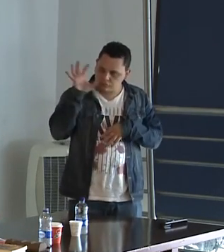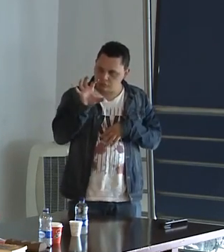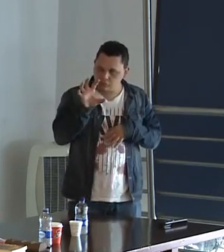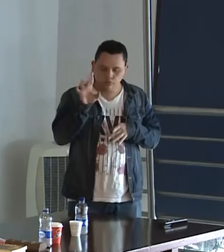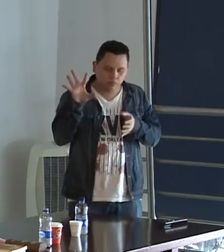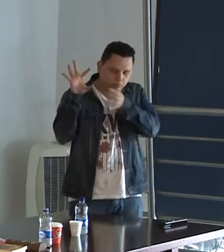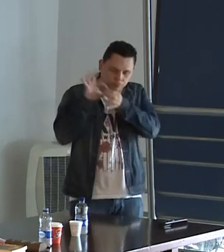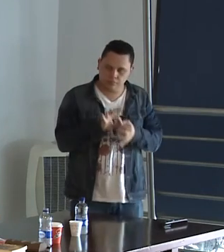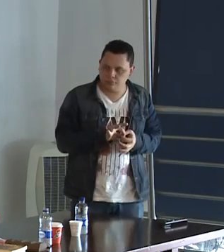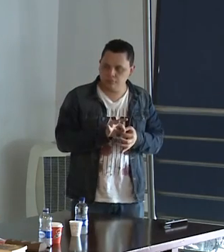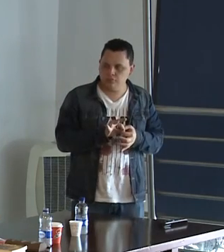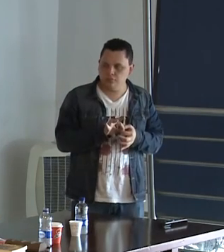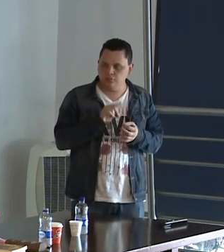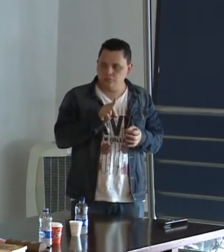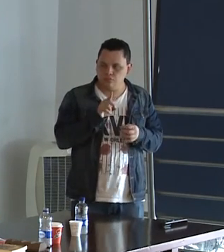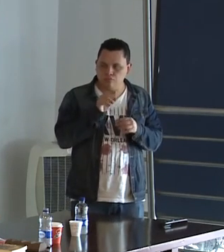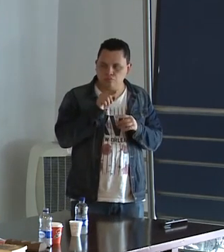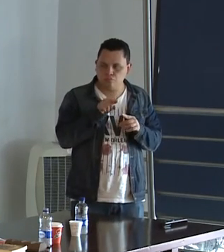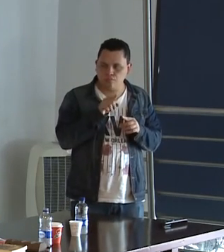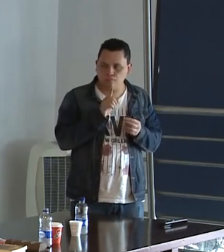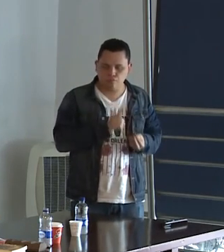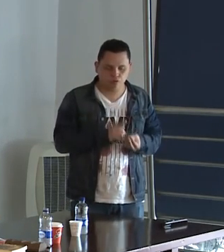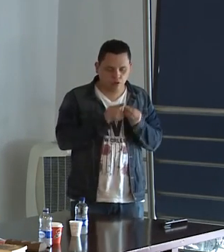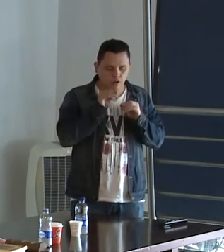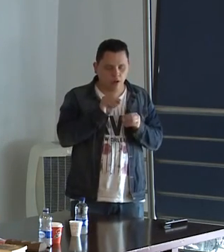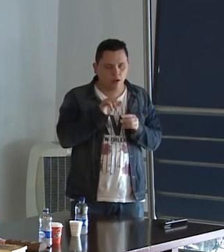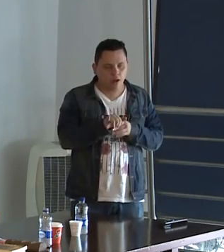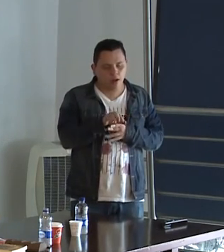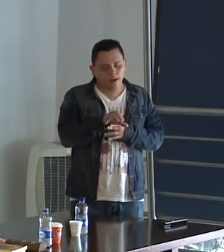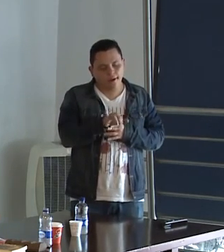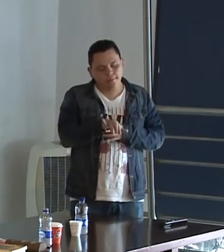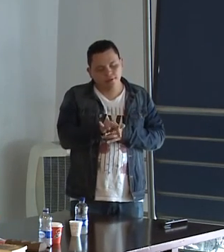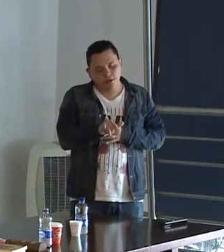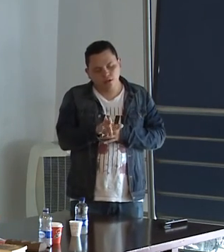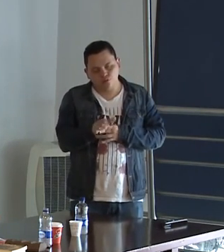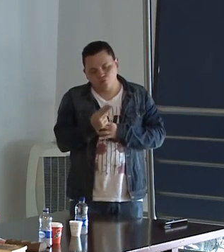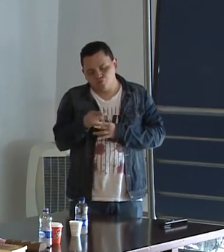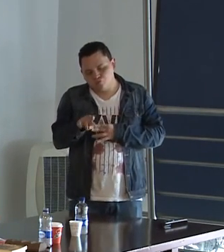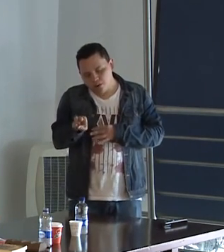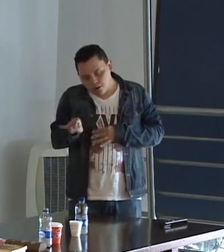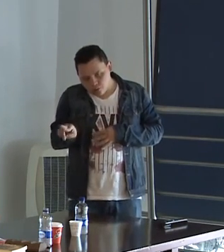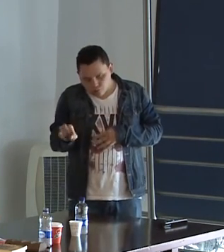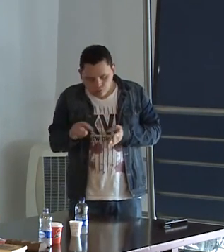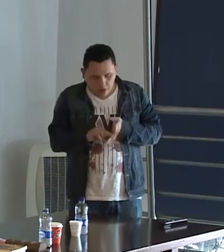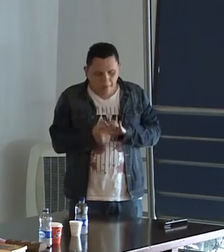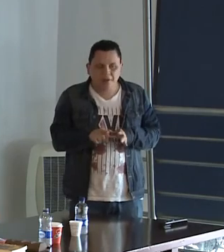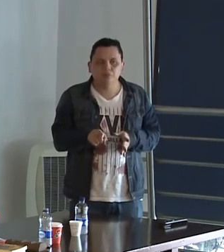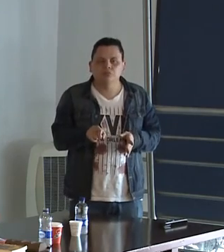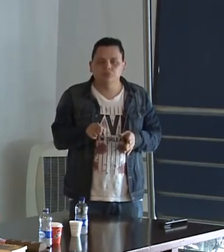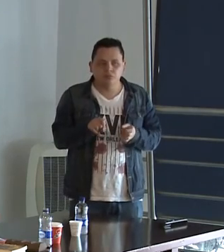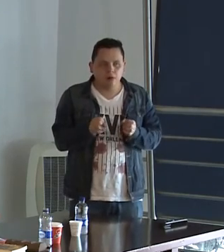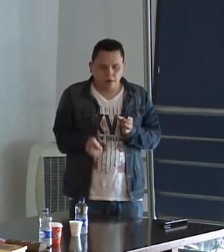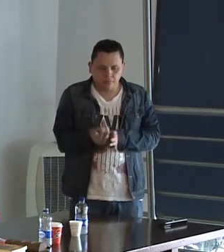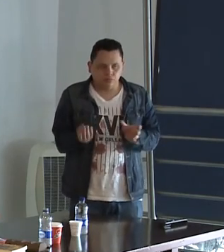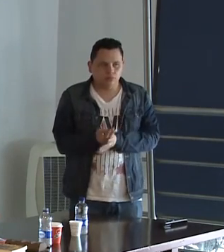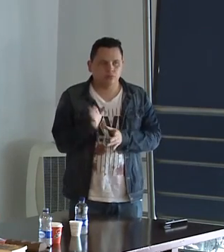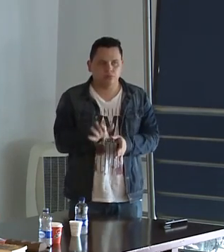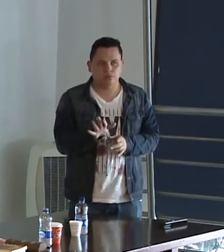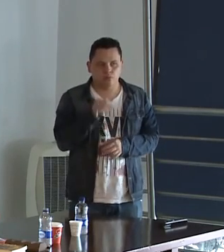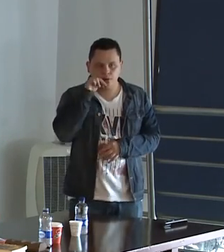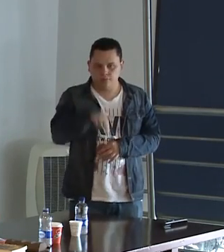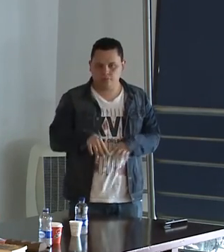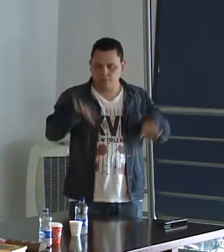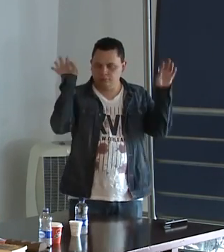rige por la política de formación de capital humano, ¿sí? Más otra manera